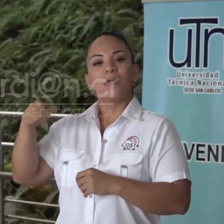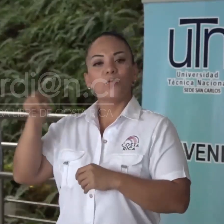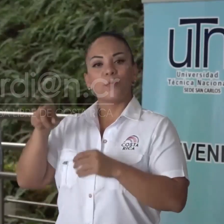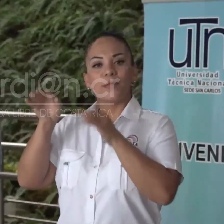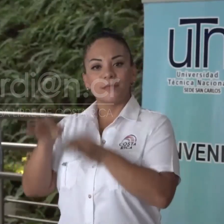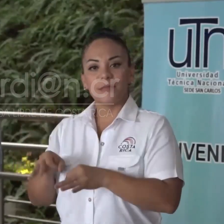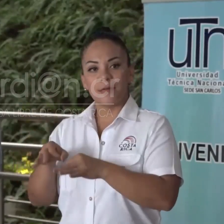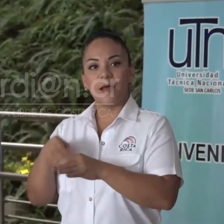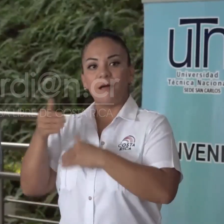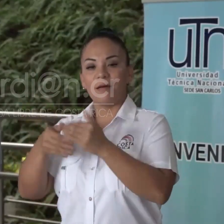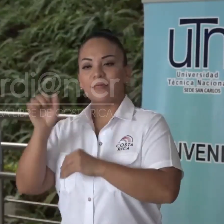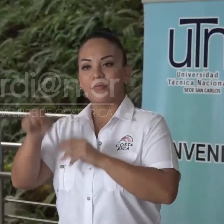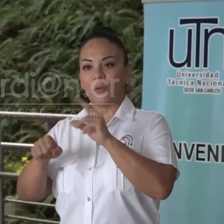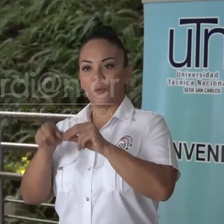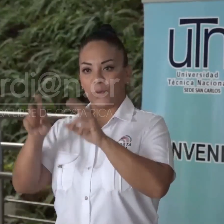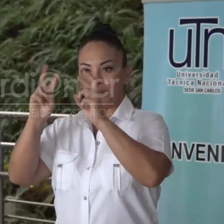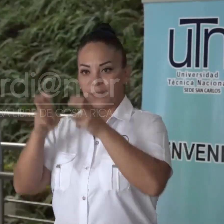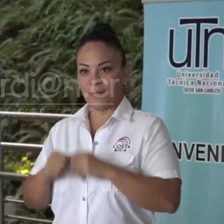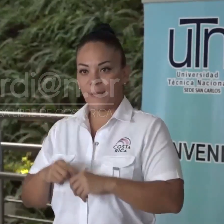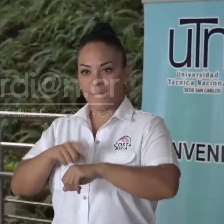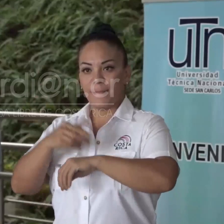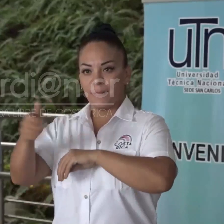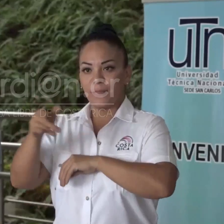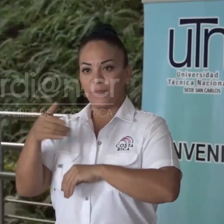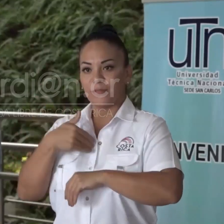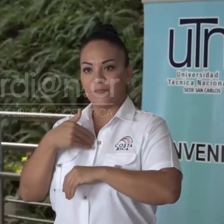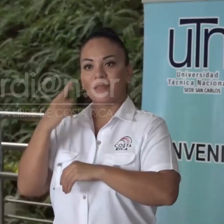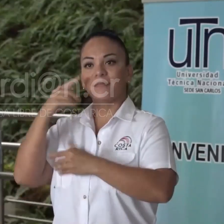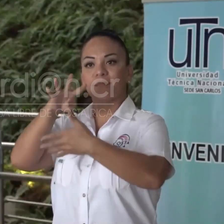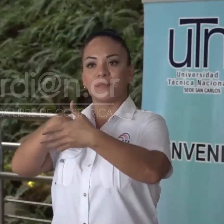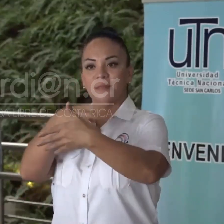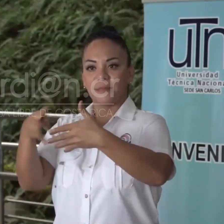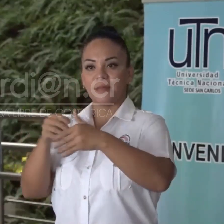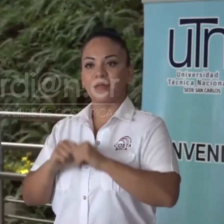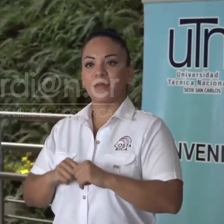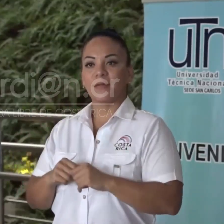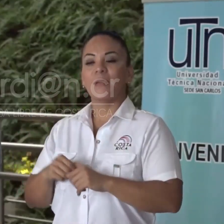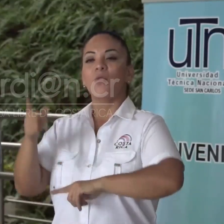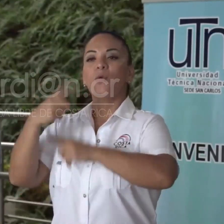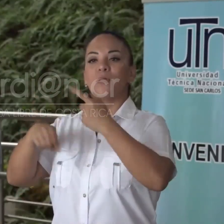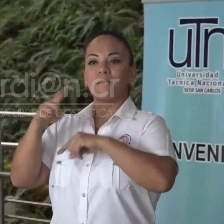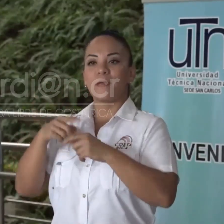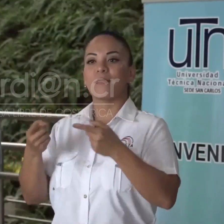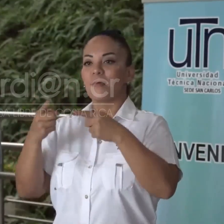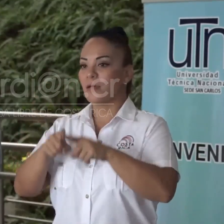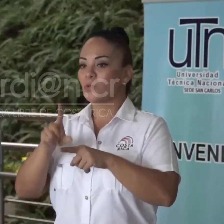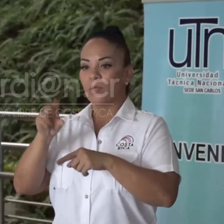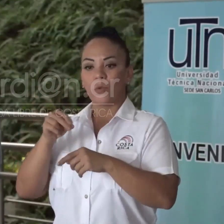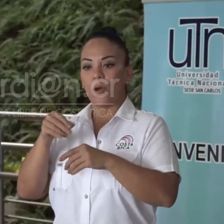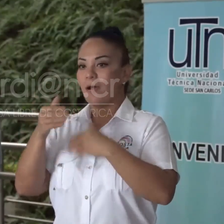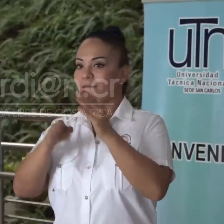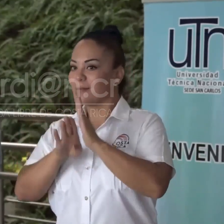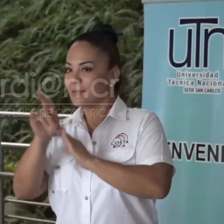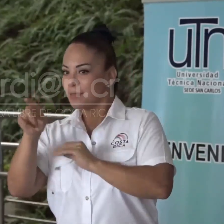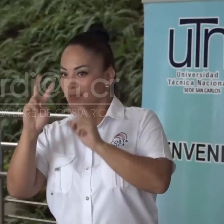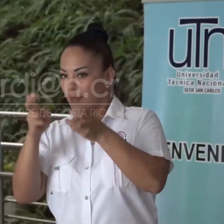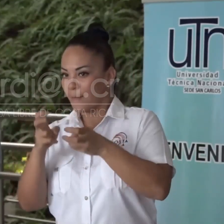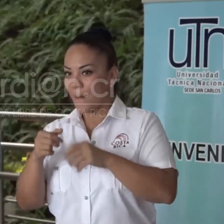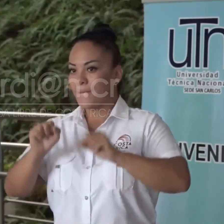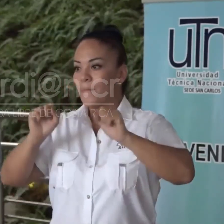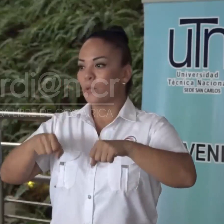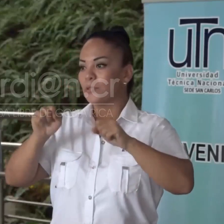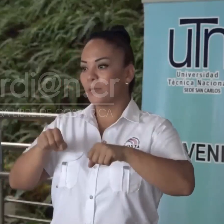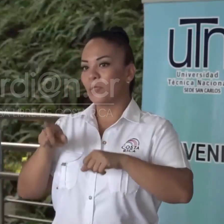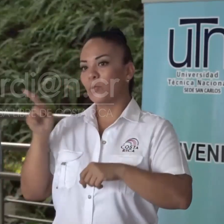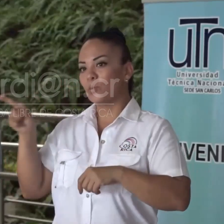si avanzan o no con esto en el periodo que ellos tienen para poner agenda. En lo que viene, en caso de que no avanzaran en ese tema, la posibilidad